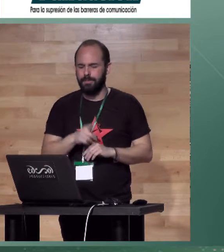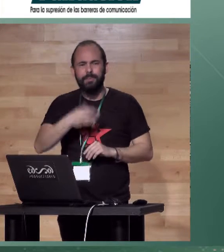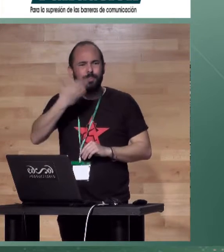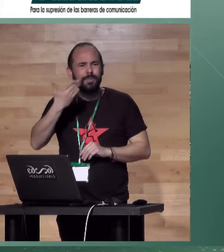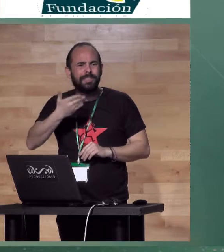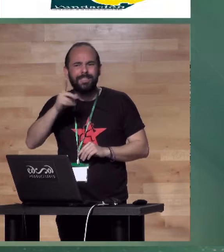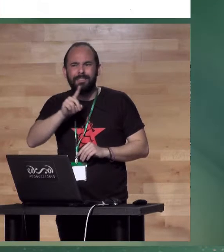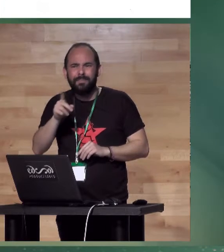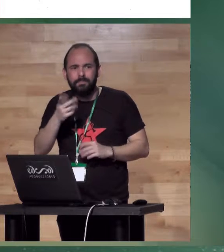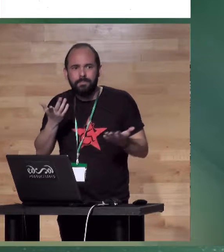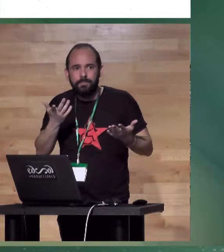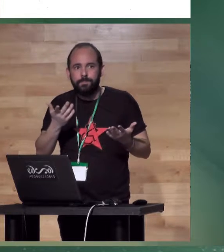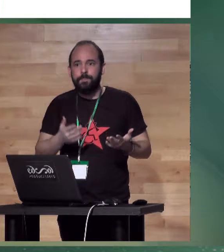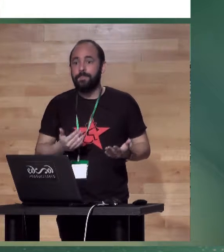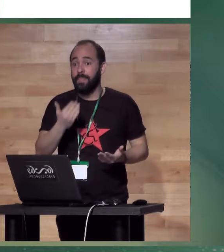sol.